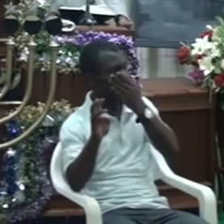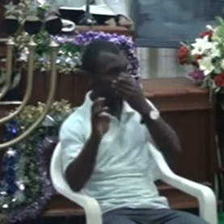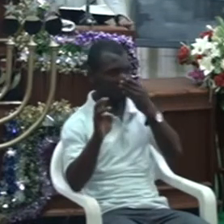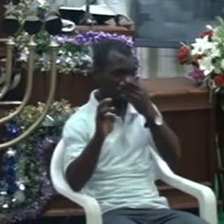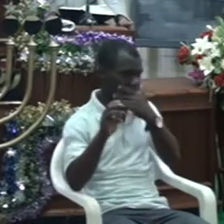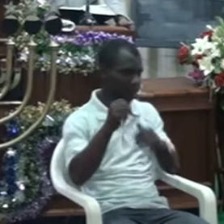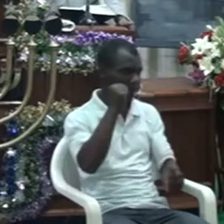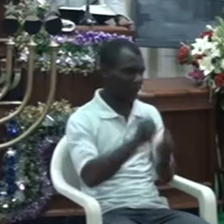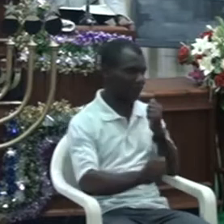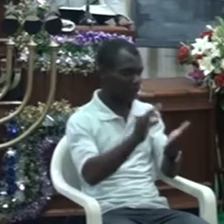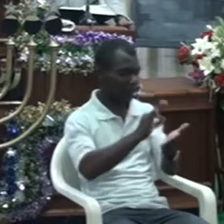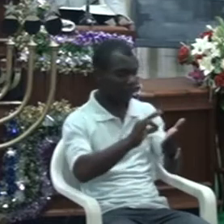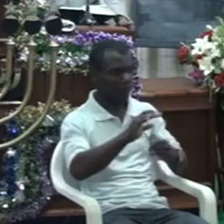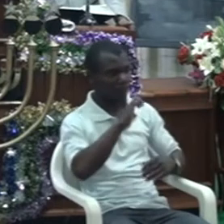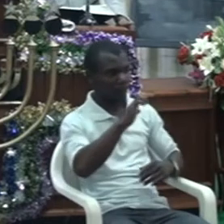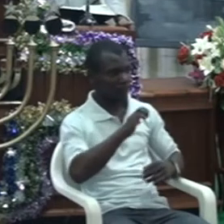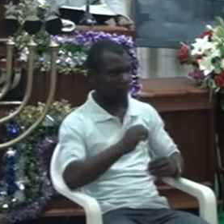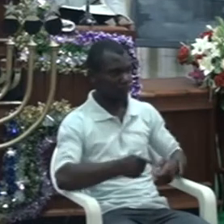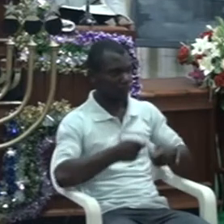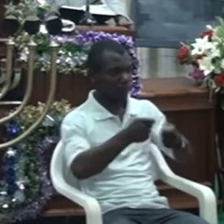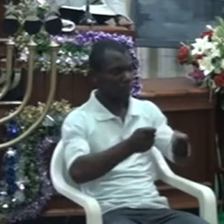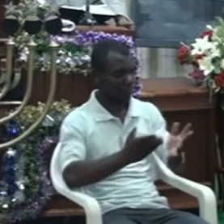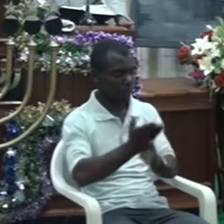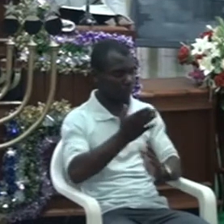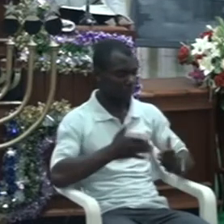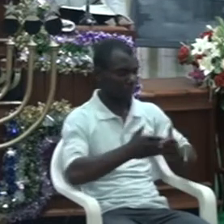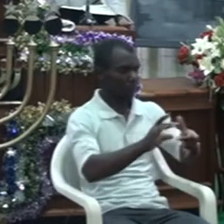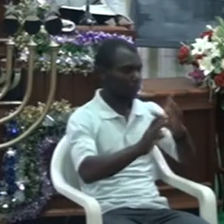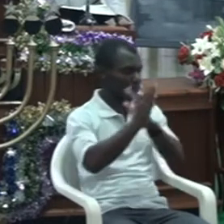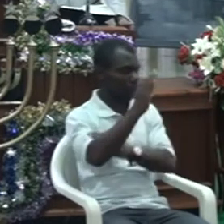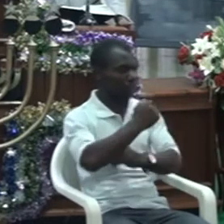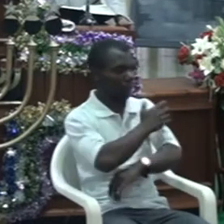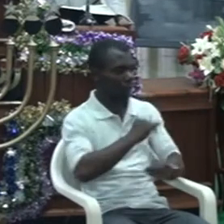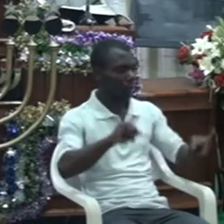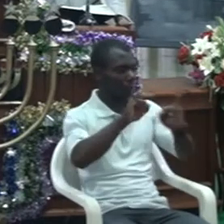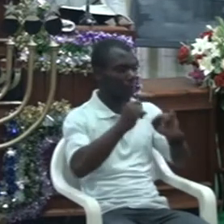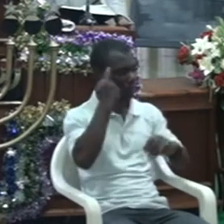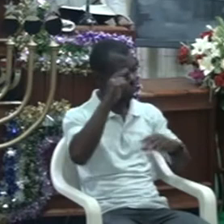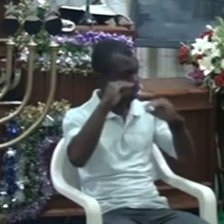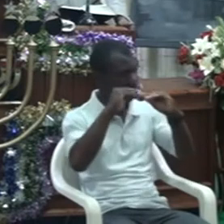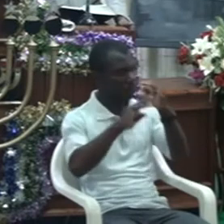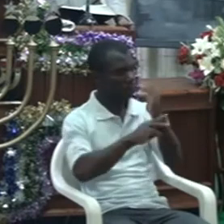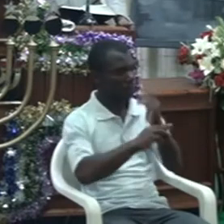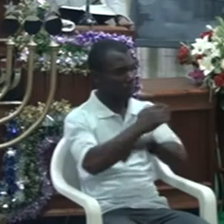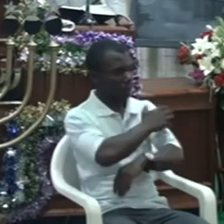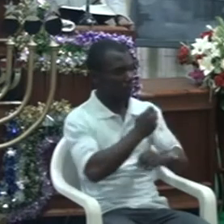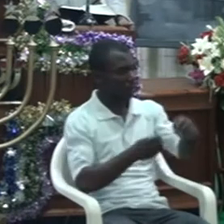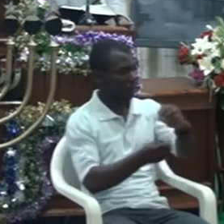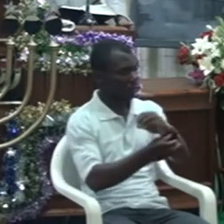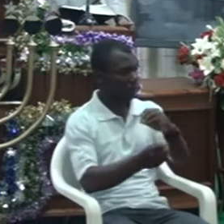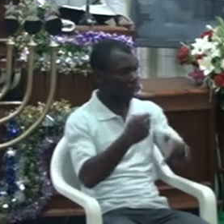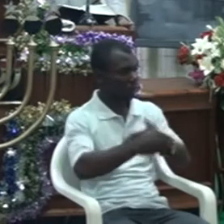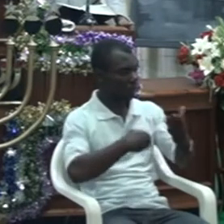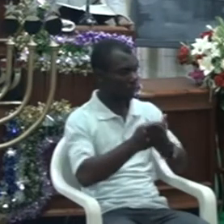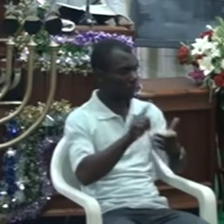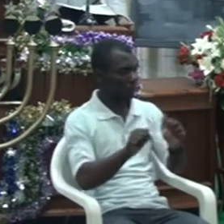Kila andiko limepewa kwa maongozi ya Mungu na linafaa kwa mafundisho na kuonya watu juu ya